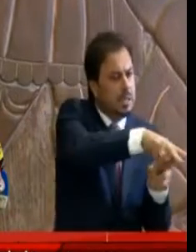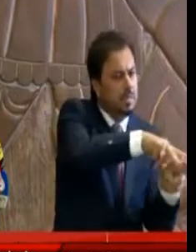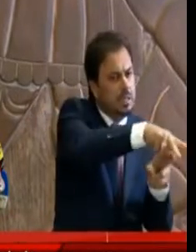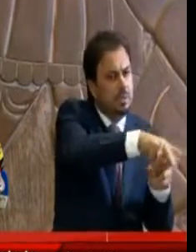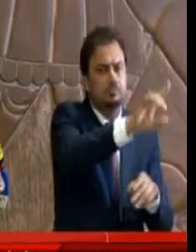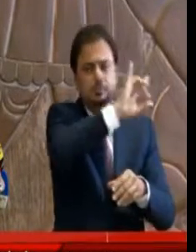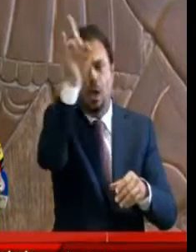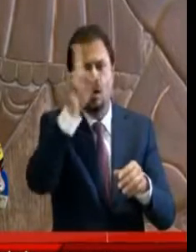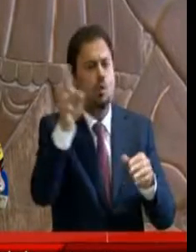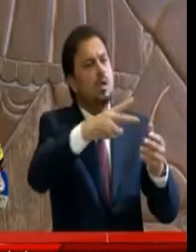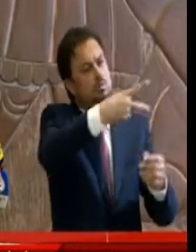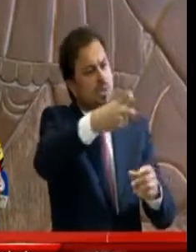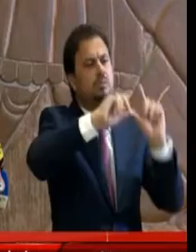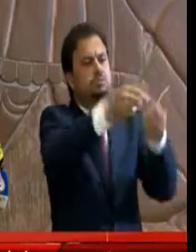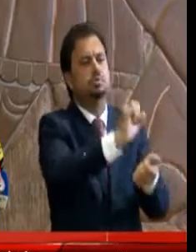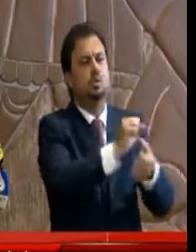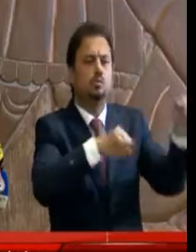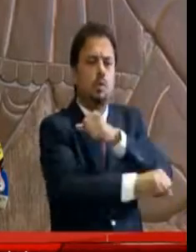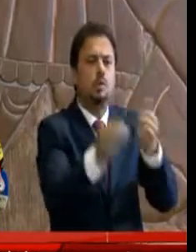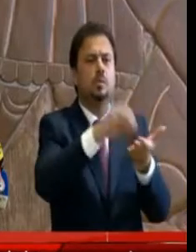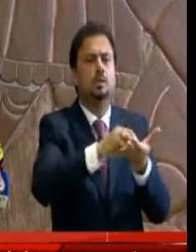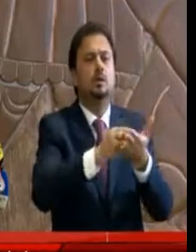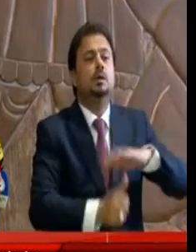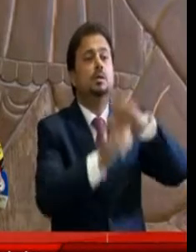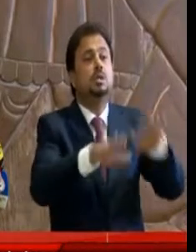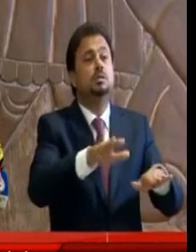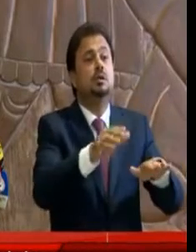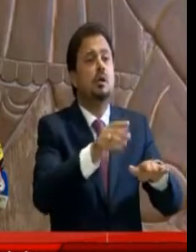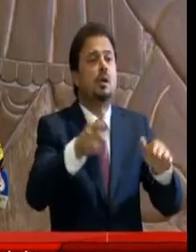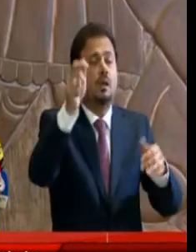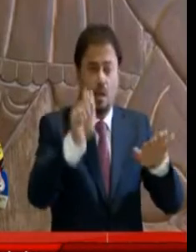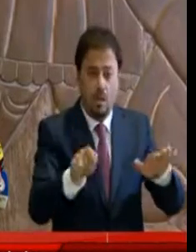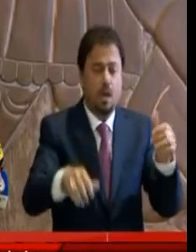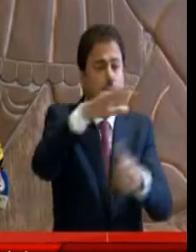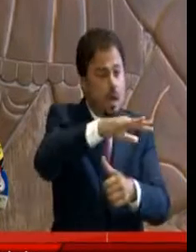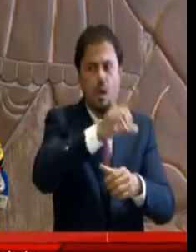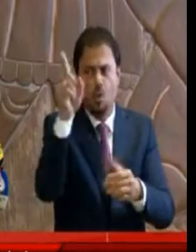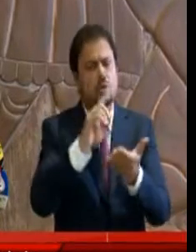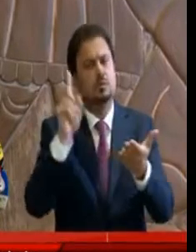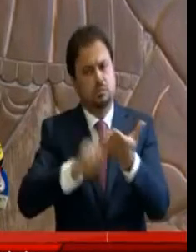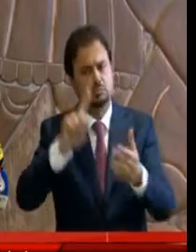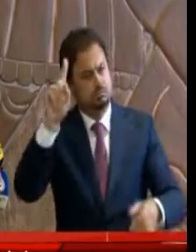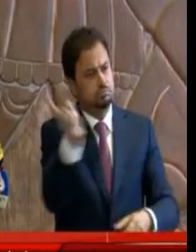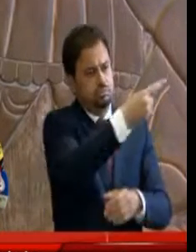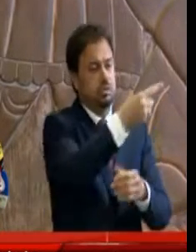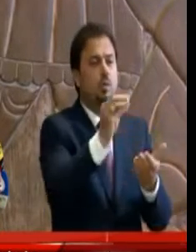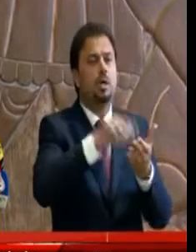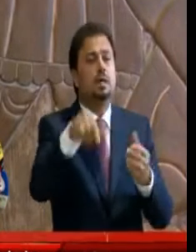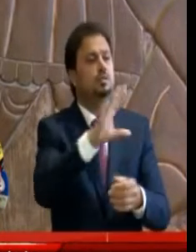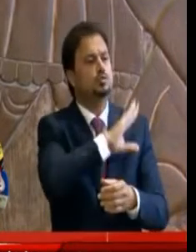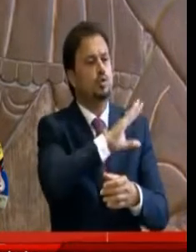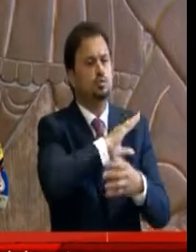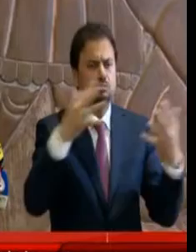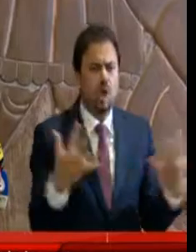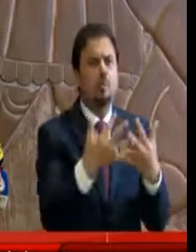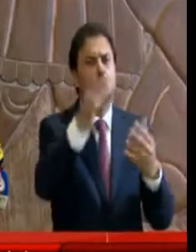شكلها السيد رئيس مجلس القضاء الأعلى مشكورا. كل قطاعاتنا أسهمت في تأمين